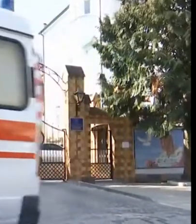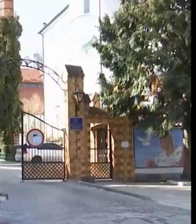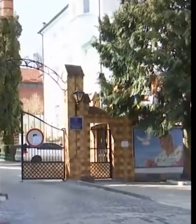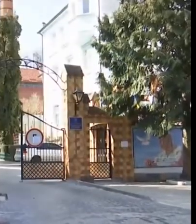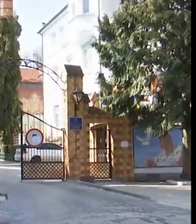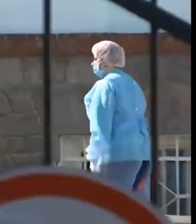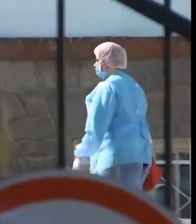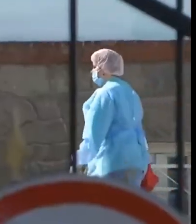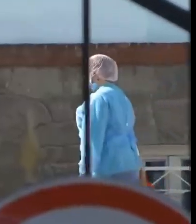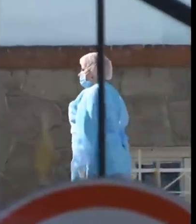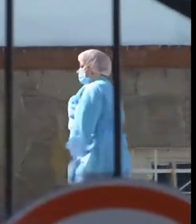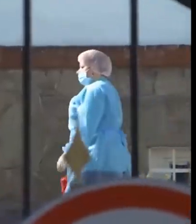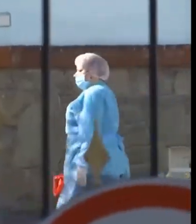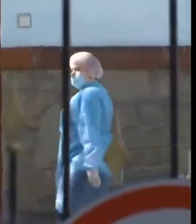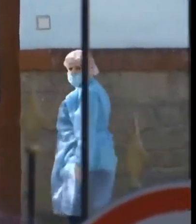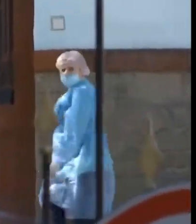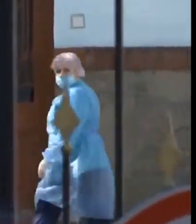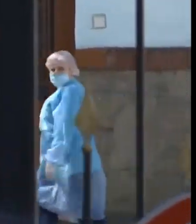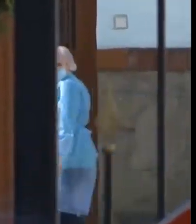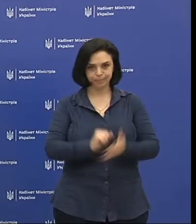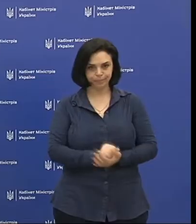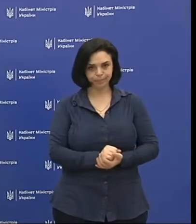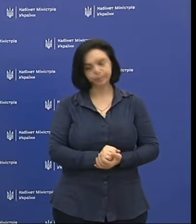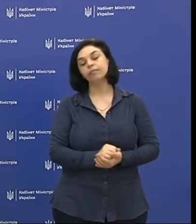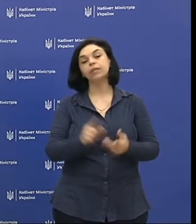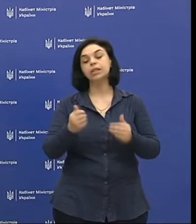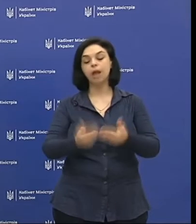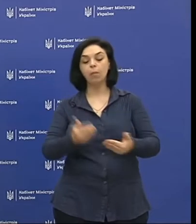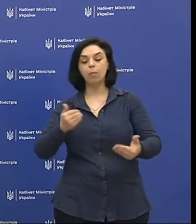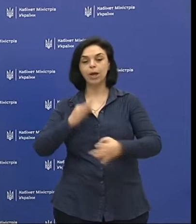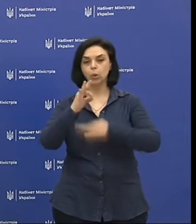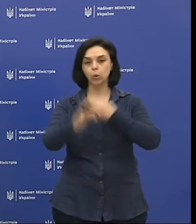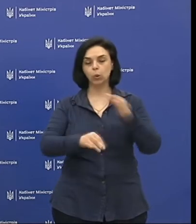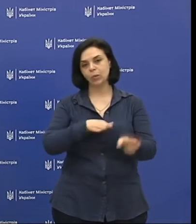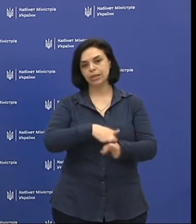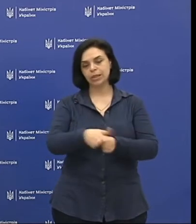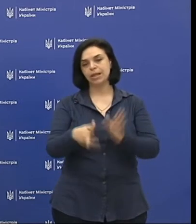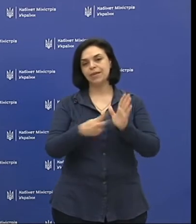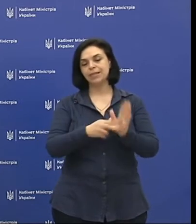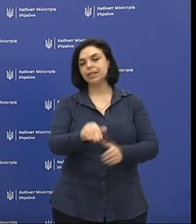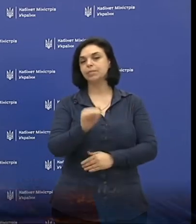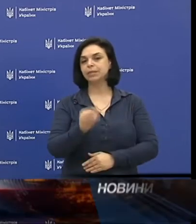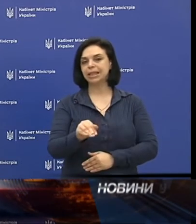на коронавірус, госпіталізували 127 осіб. За попередню добу здійснено